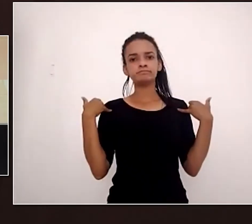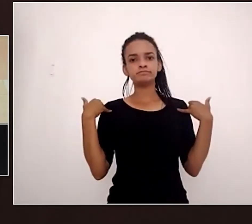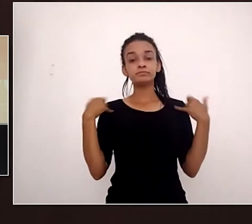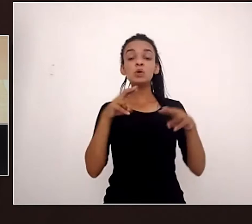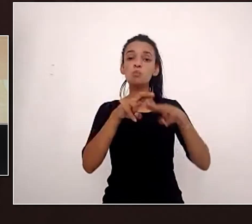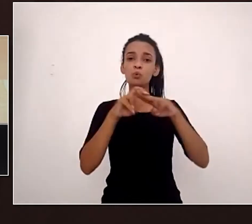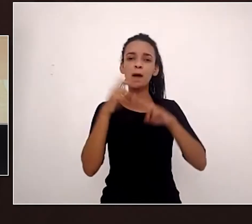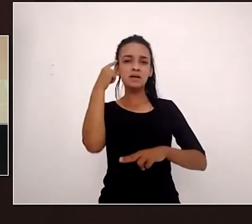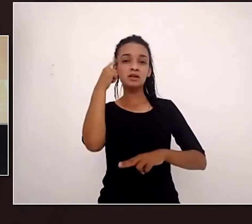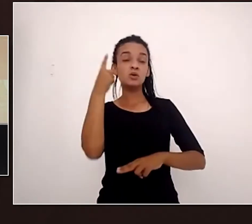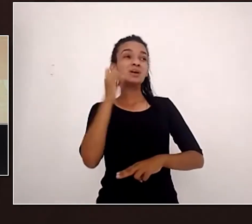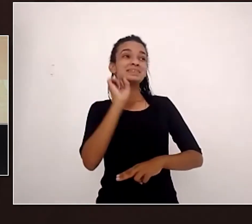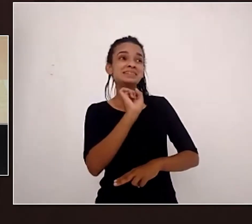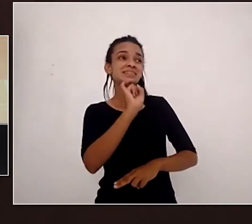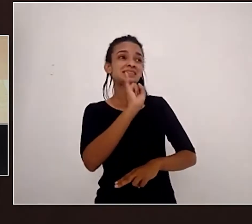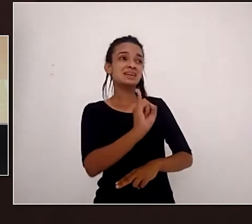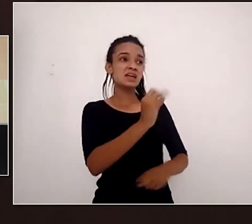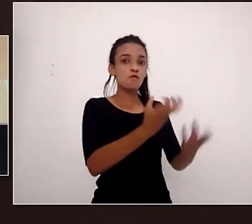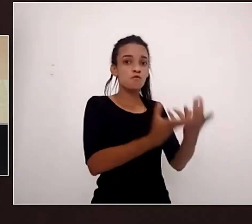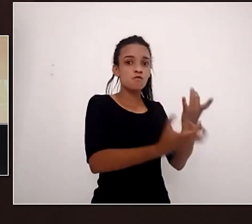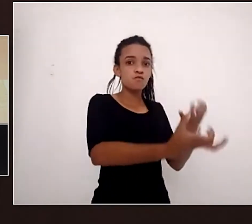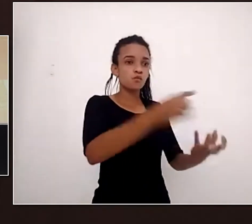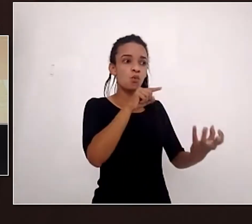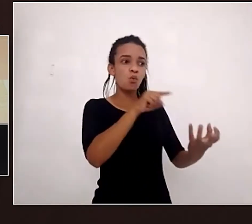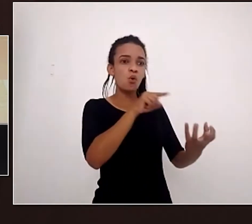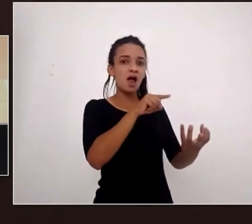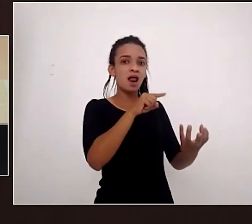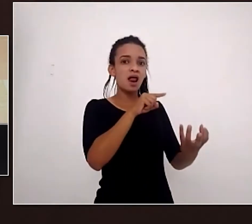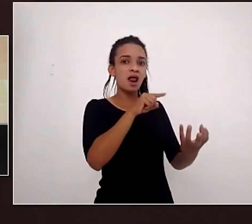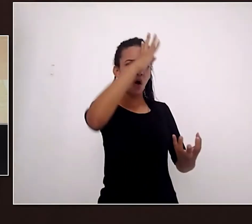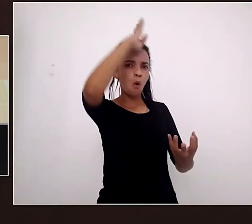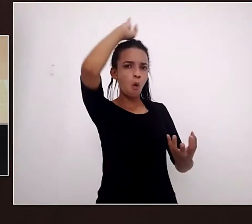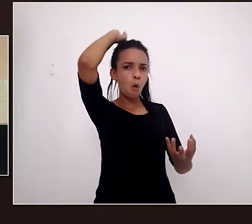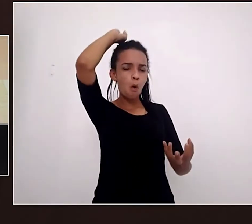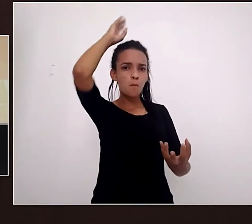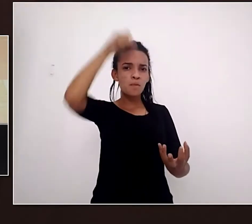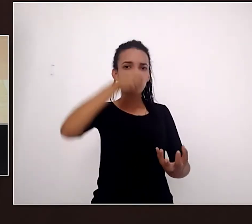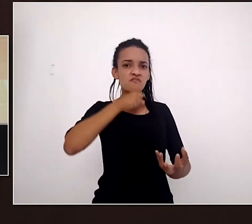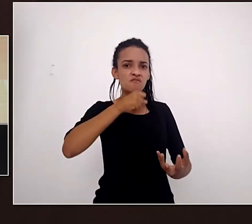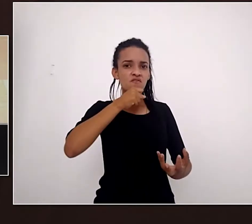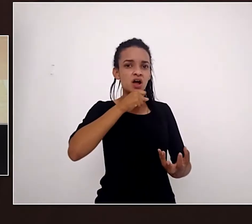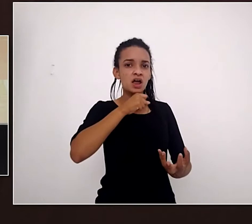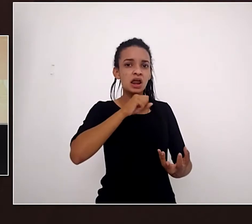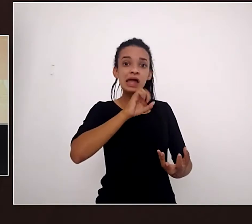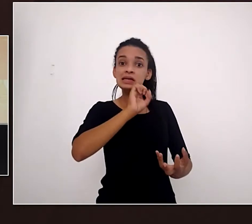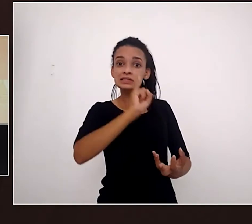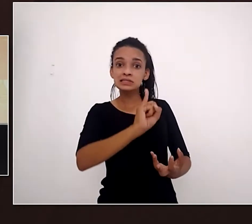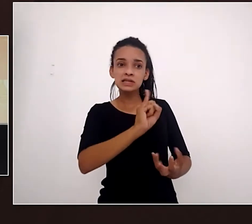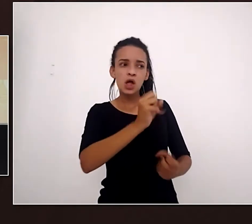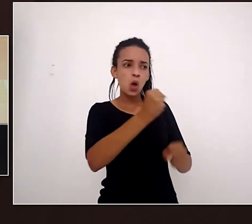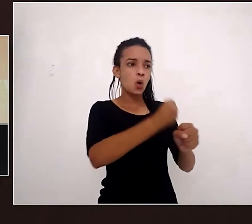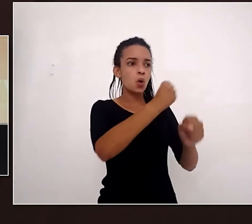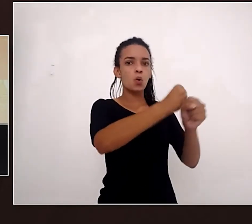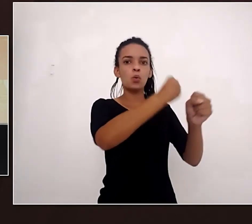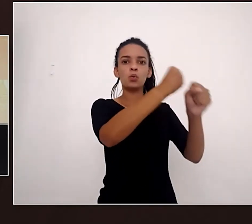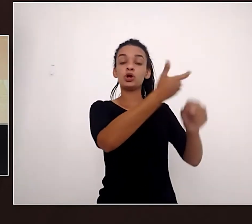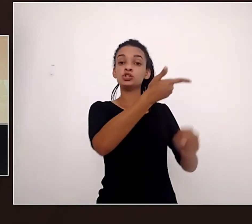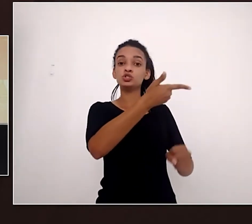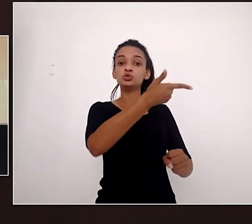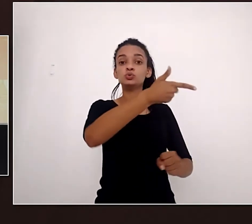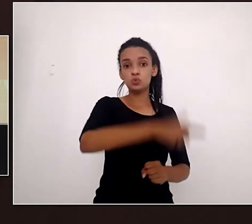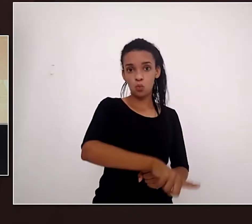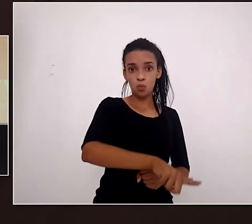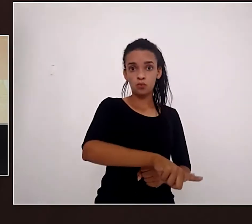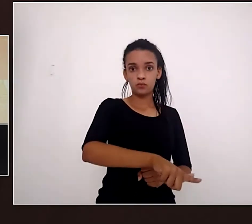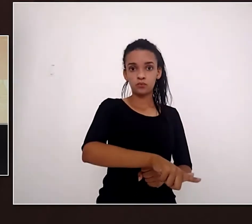em Roma antiga, e ele reconstruía Roma, a cidade, de uma forma esplendorosa, e